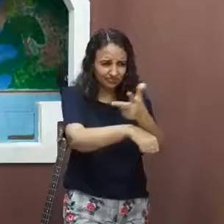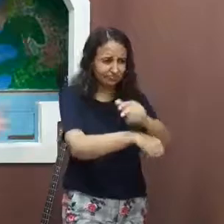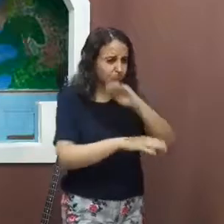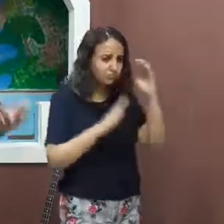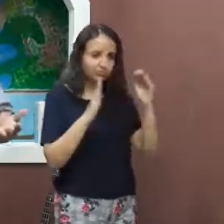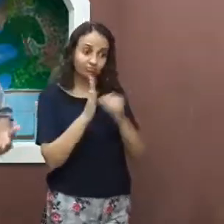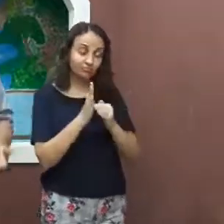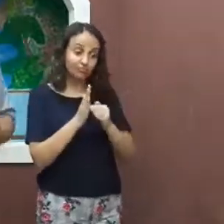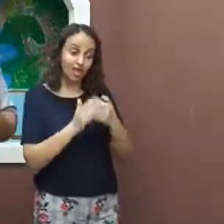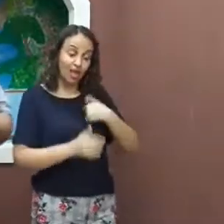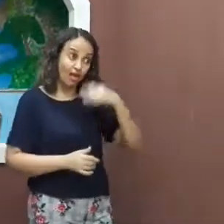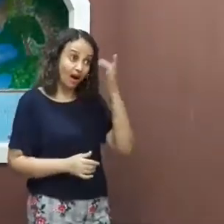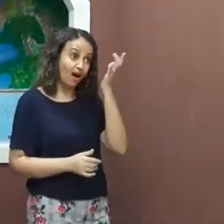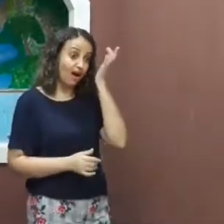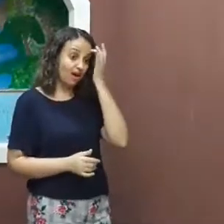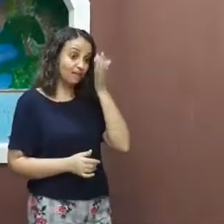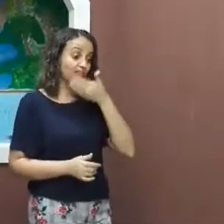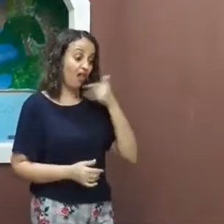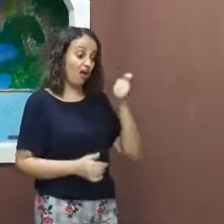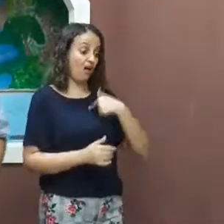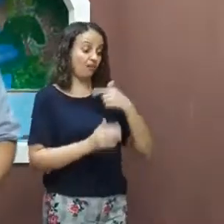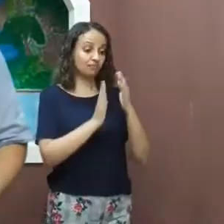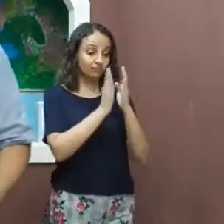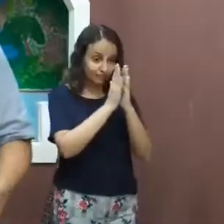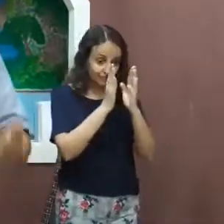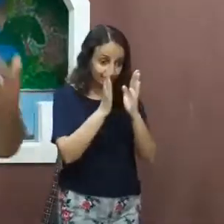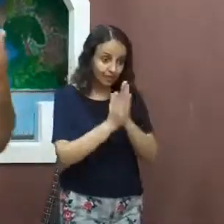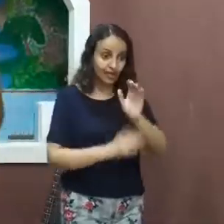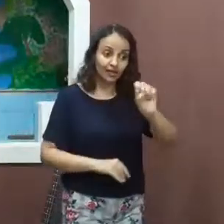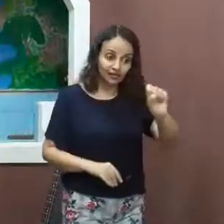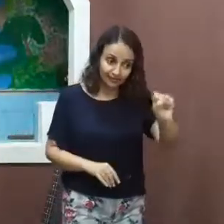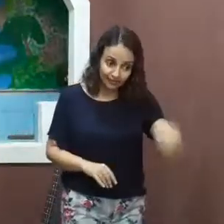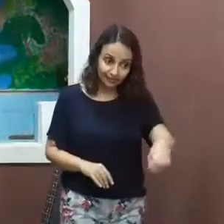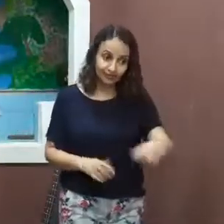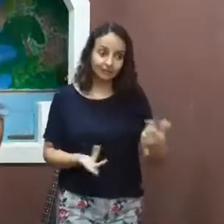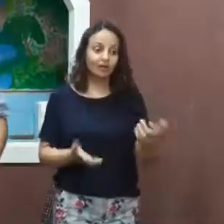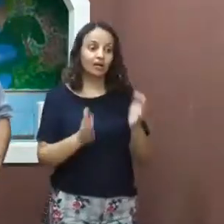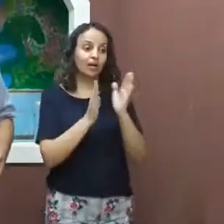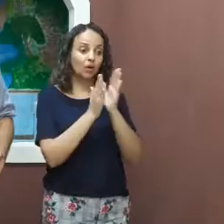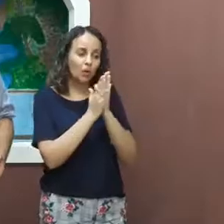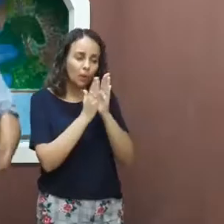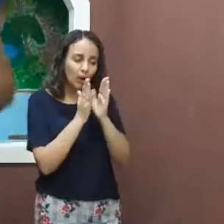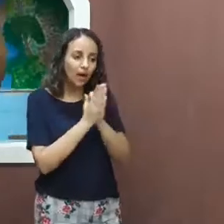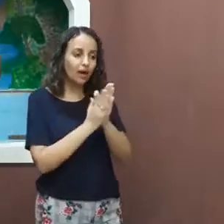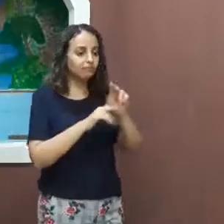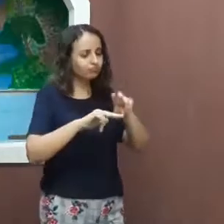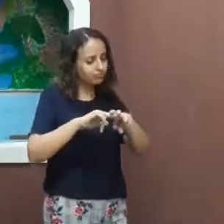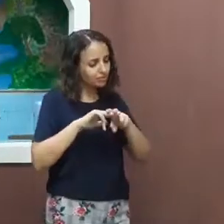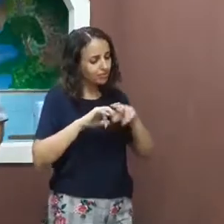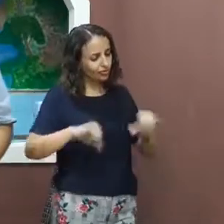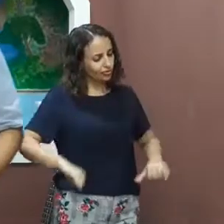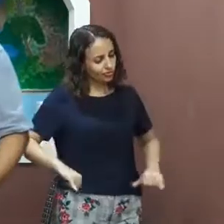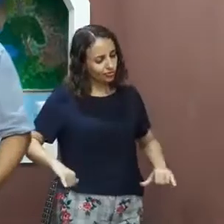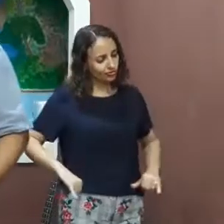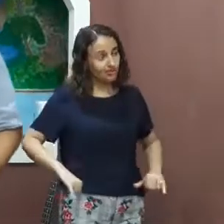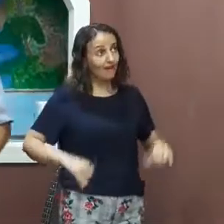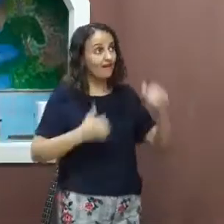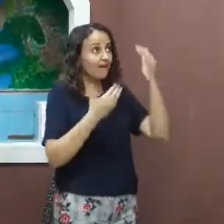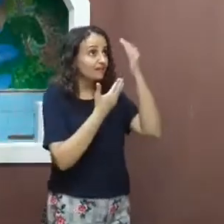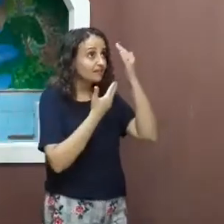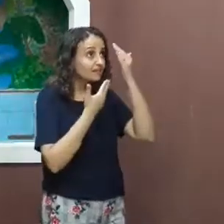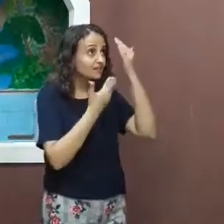acredito que ajuda muito mais eu orar por aquelas pessoas, eu interceder por aquelas pessoas, eu orar agradecendo a